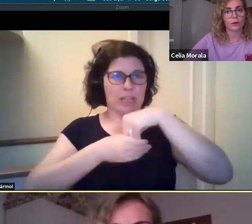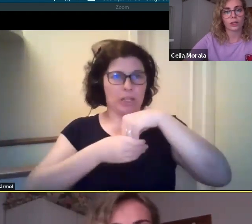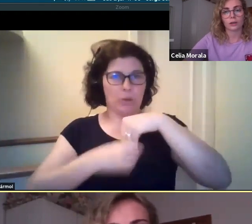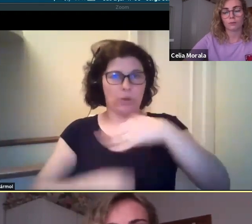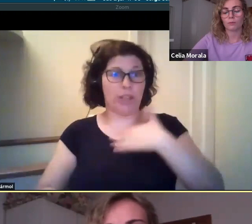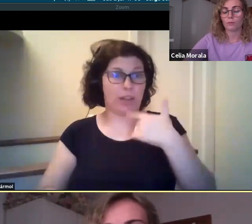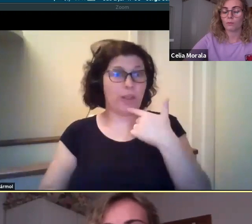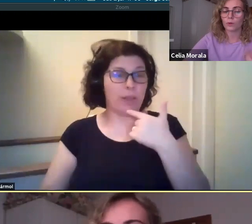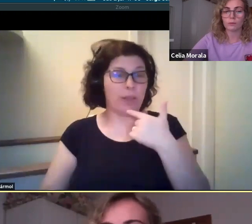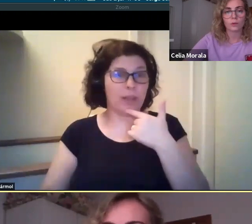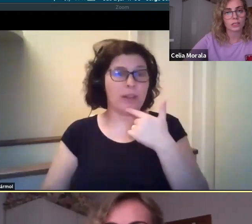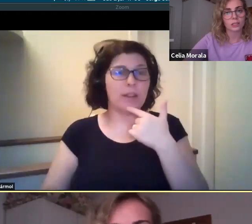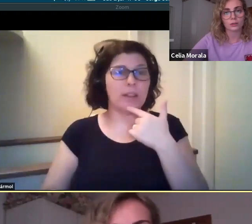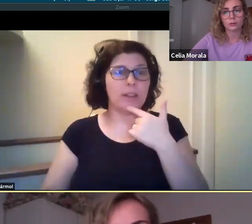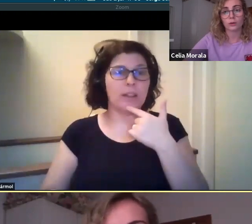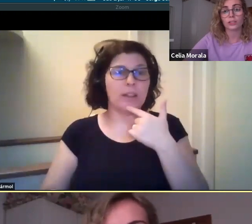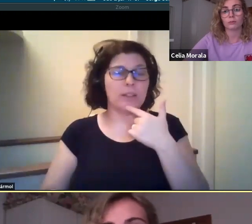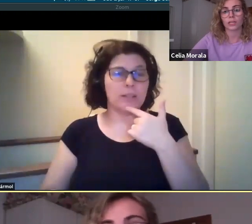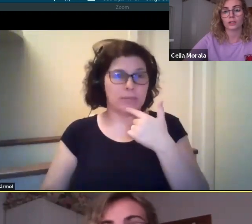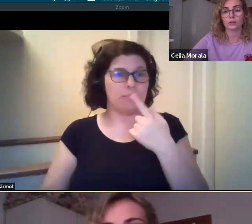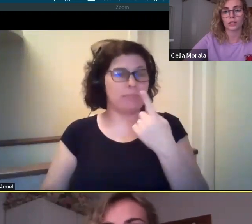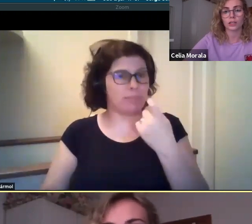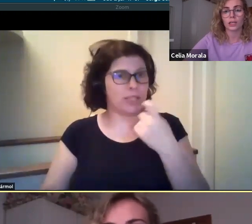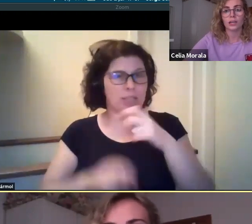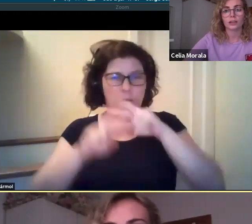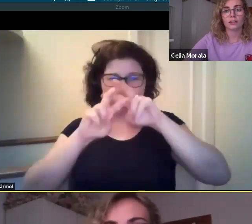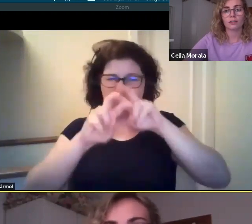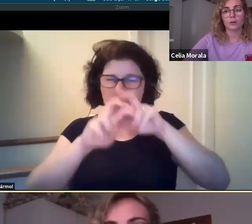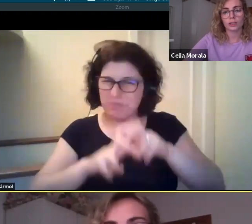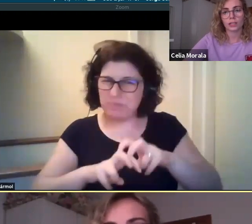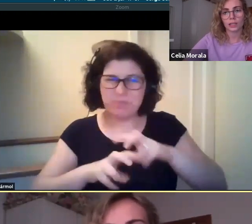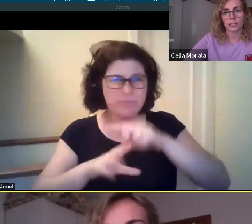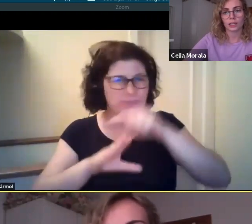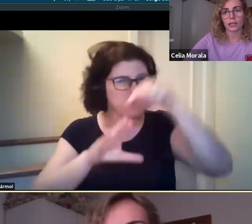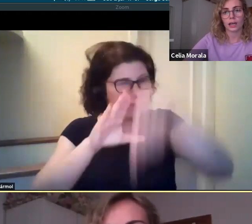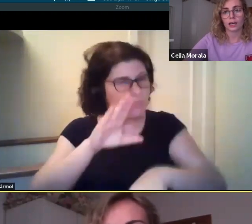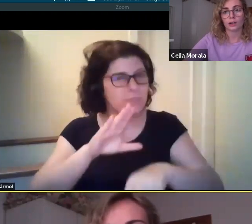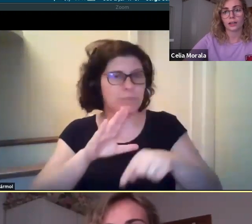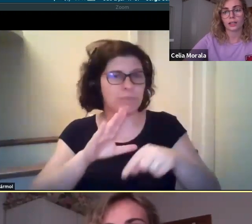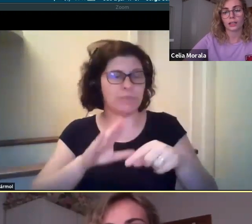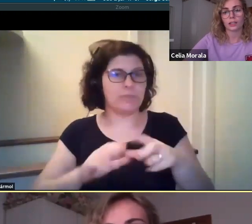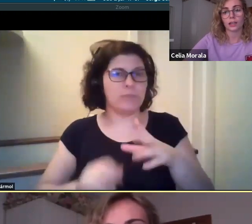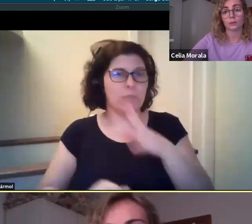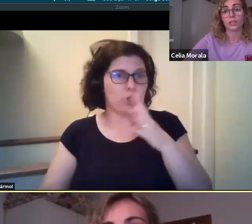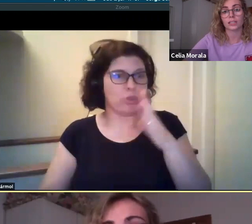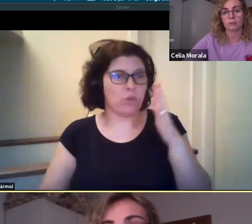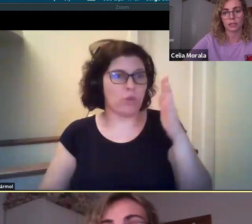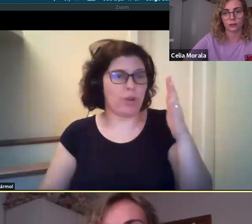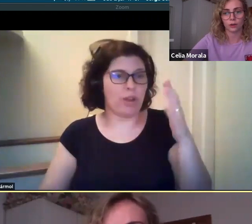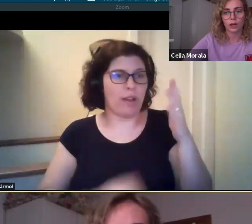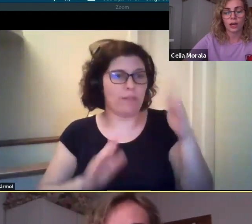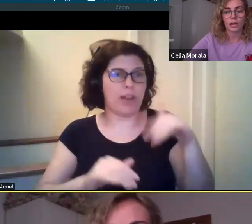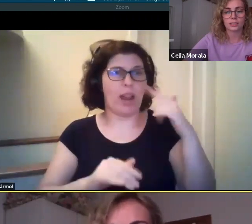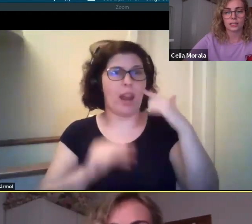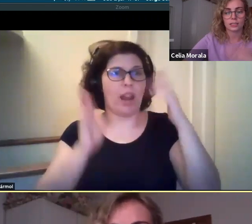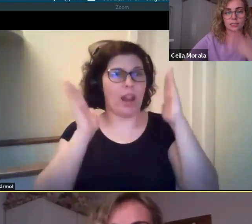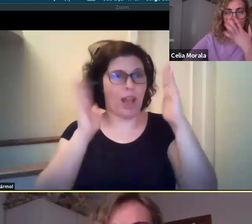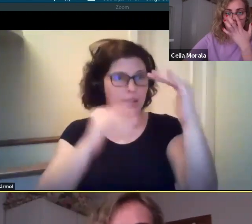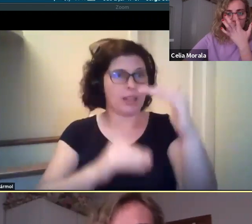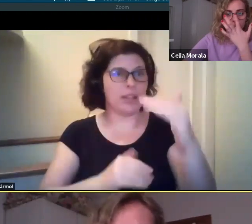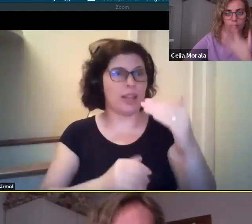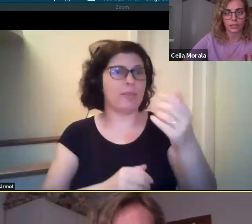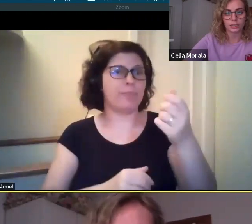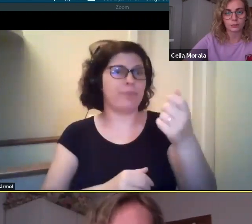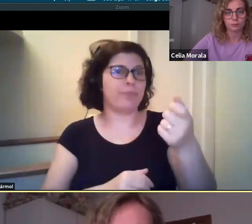estudio muy exhaustivo y también a su vez dificulte a la hora de dar un tratamiento a